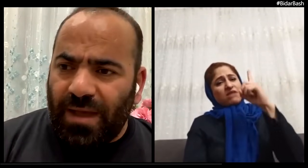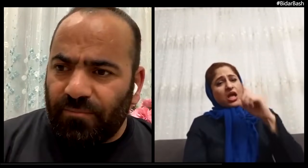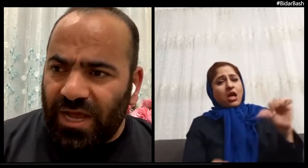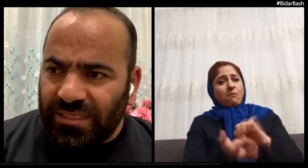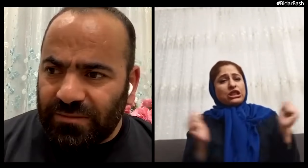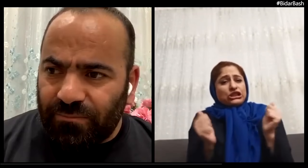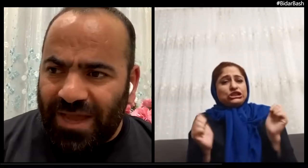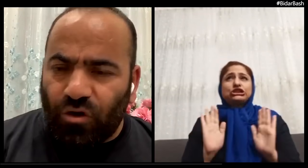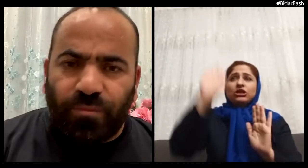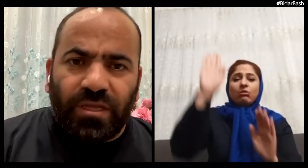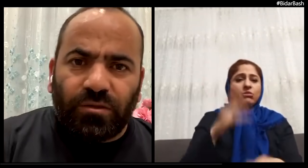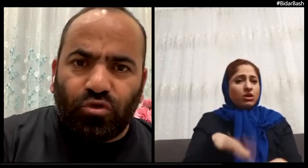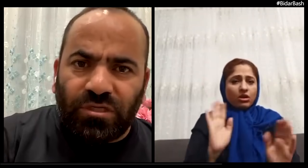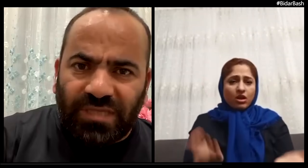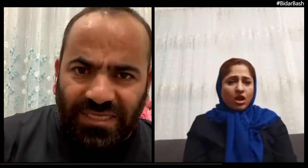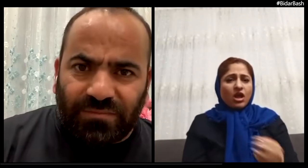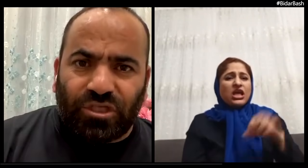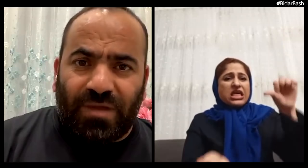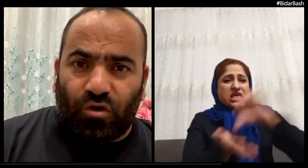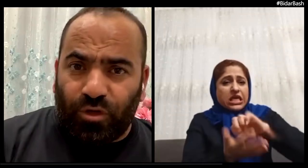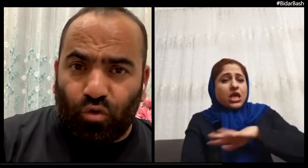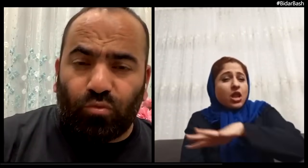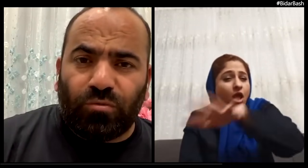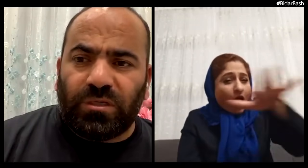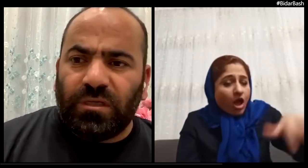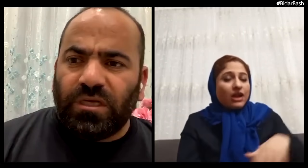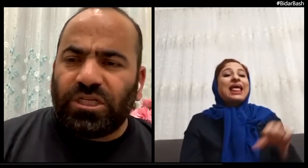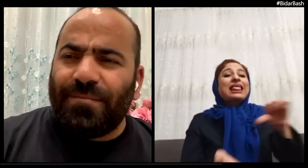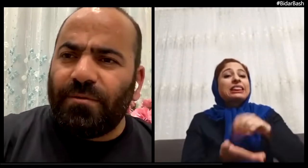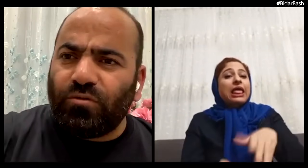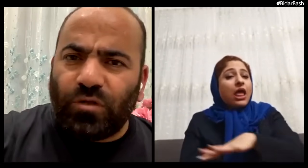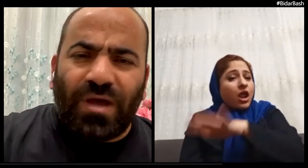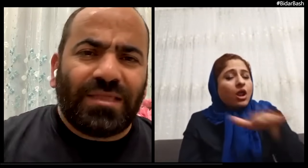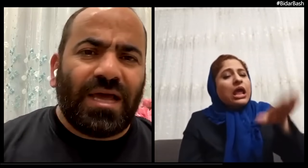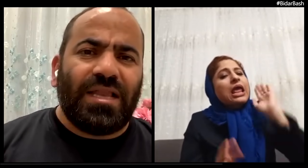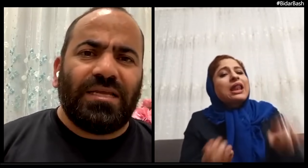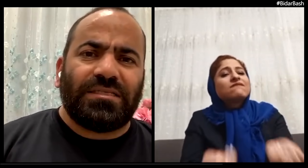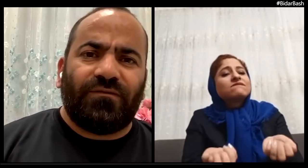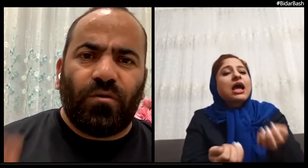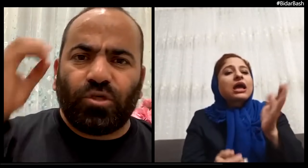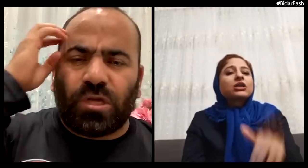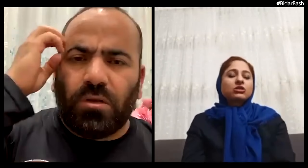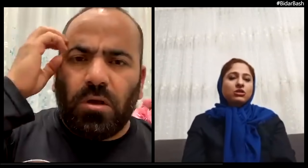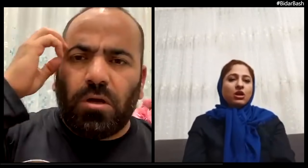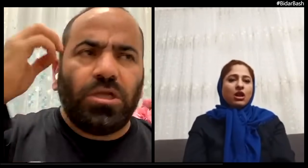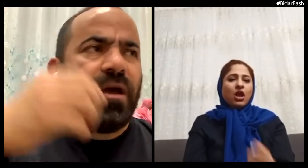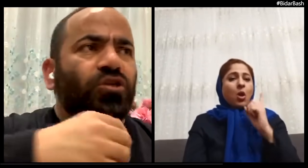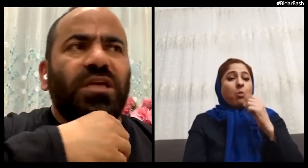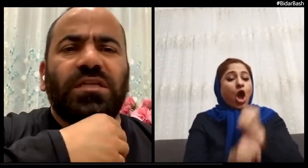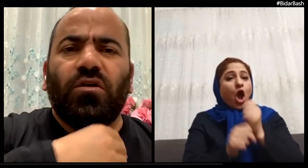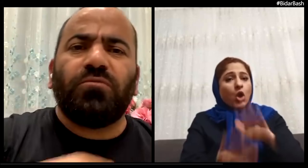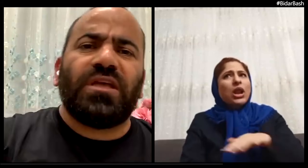آقا هم باید منابع یه جوری تقسیم بشه، منابع عمومی که همه بتونن تو حداقلی از رفاه باشن. حالا